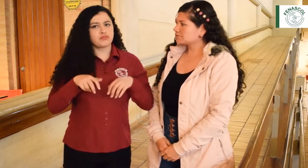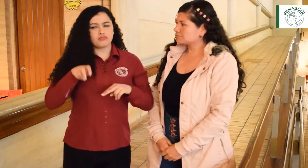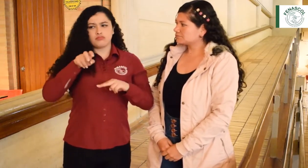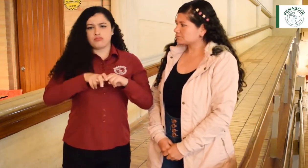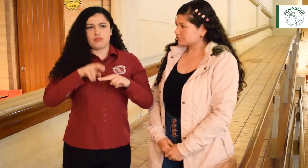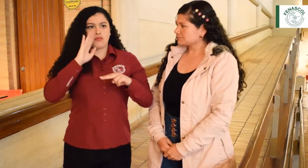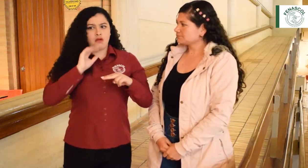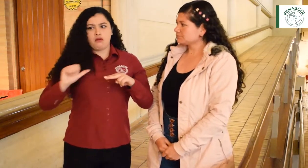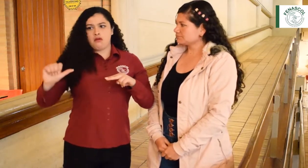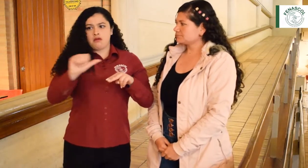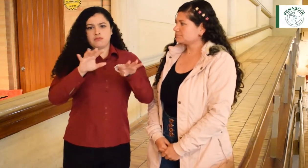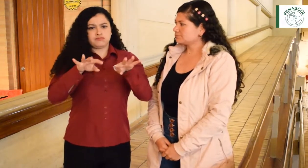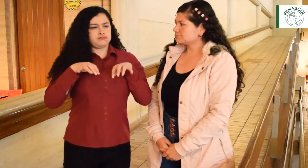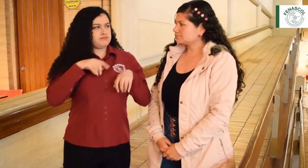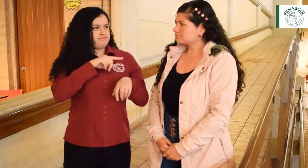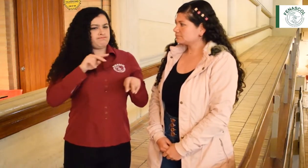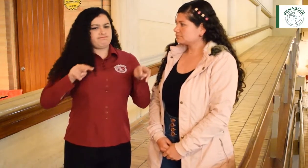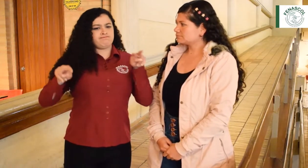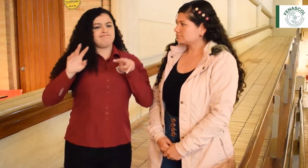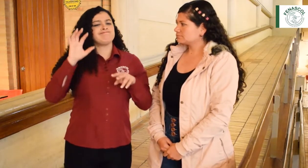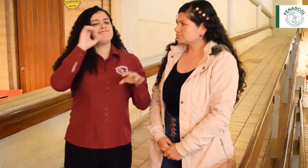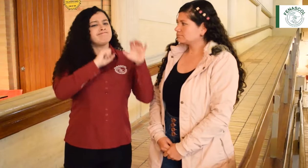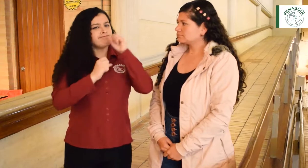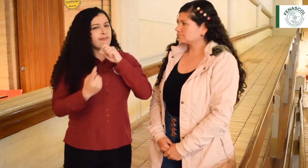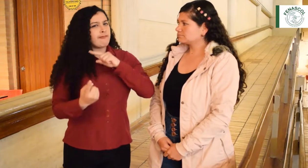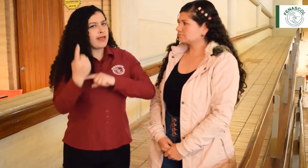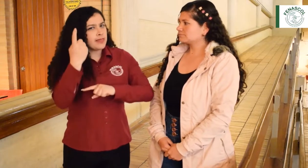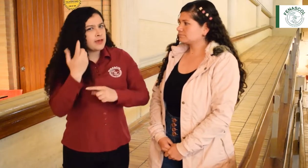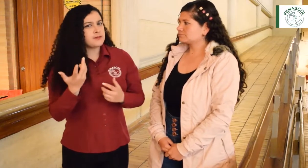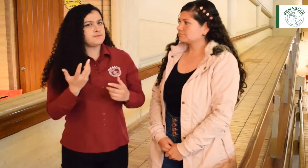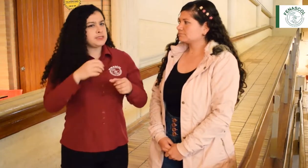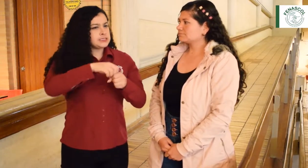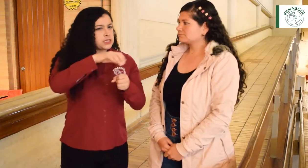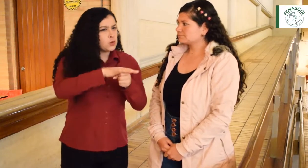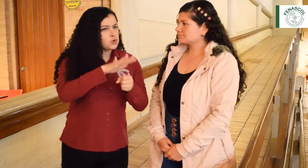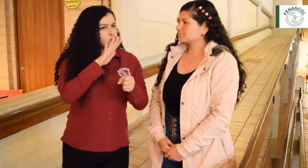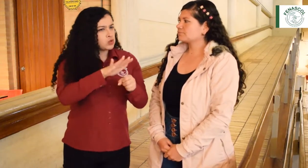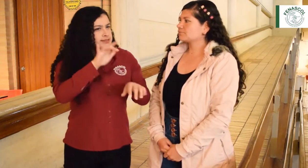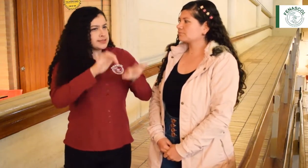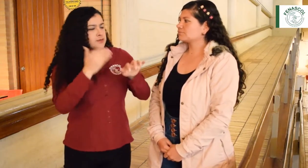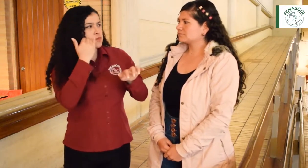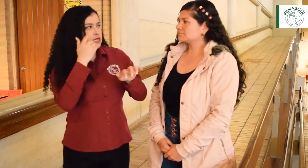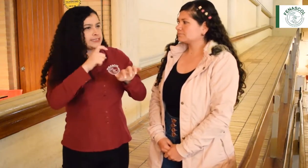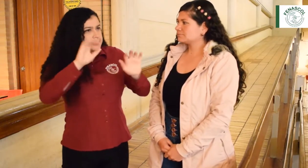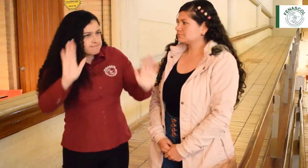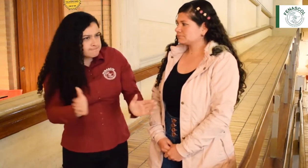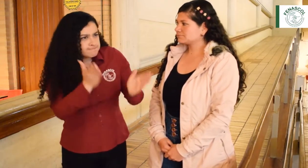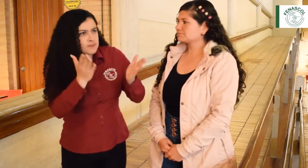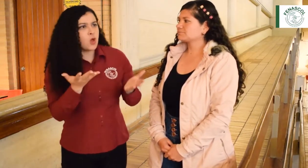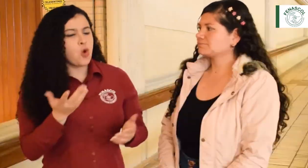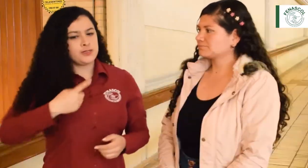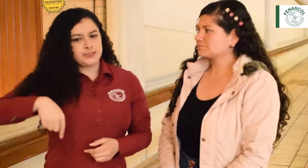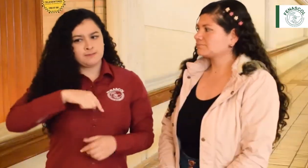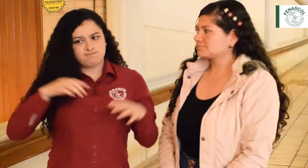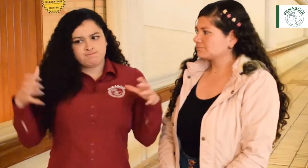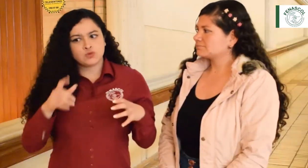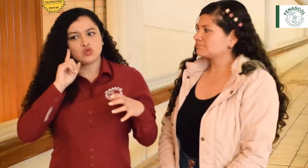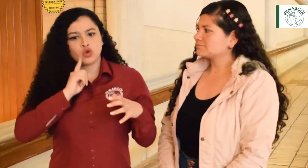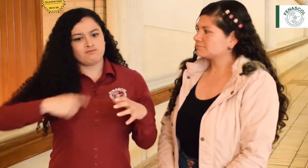has podido identificar necesidades que de pronto la secretaría distrital de la mujer debe promover más en cuanto